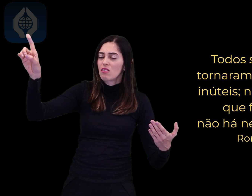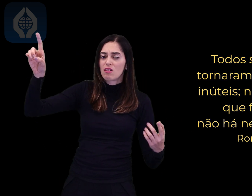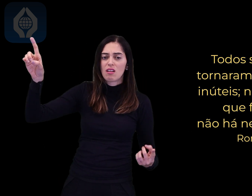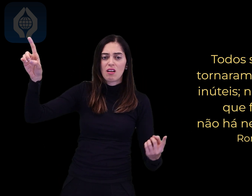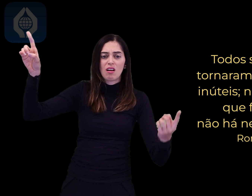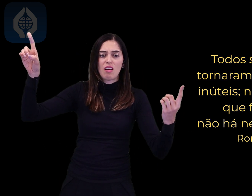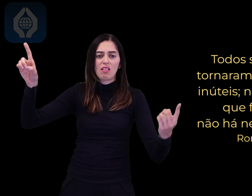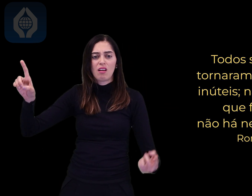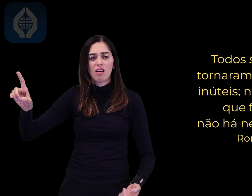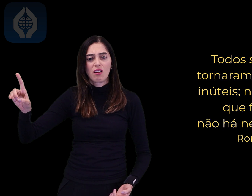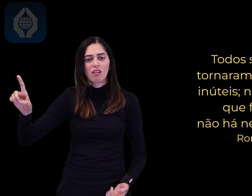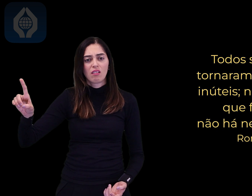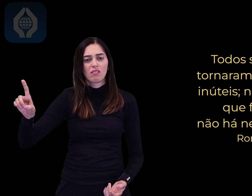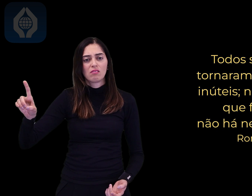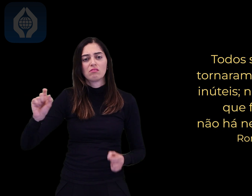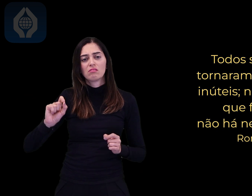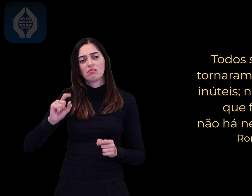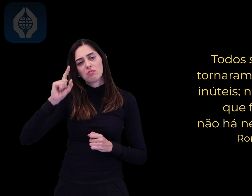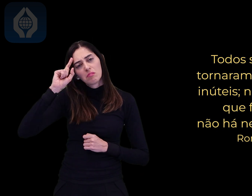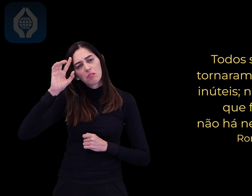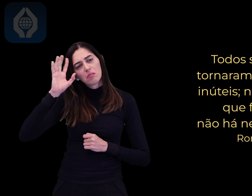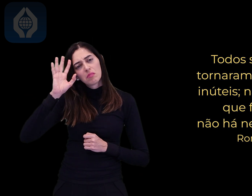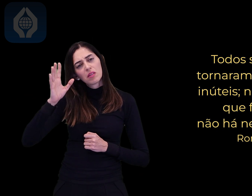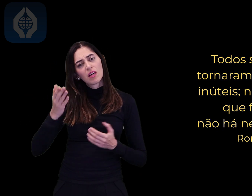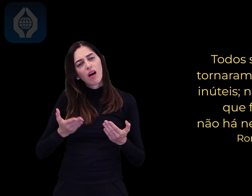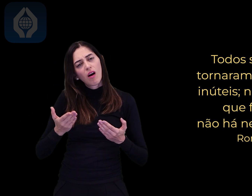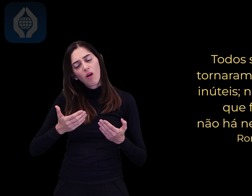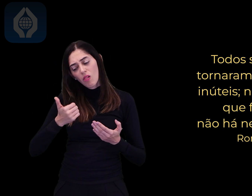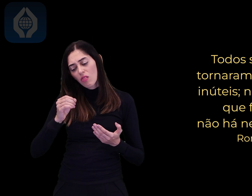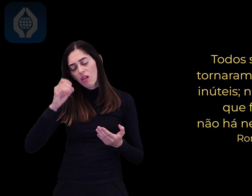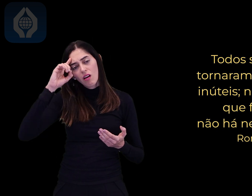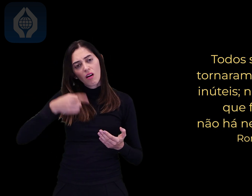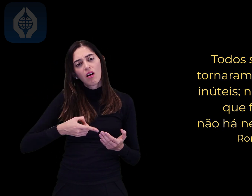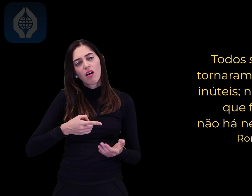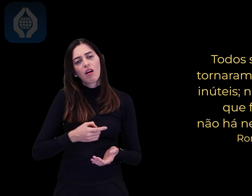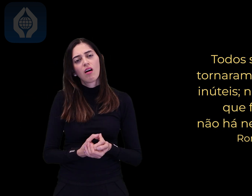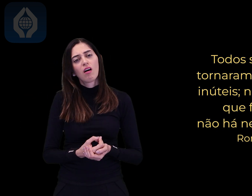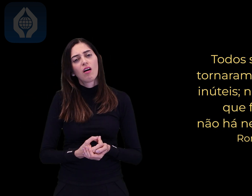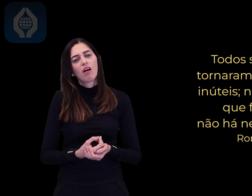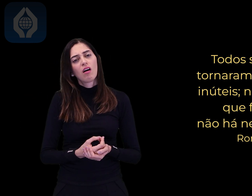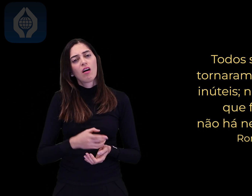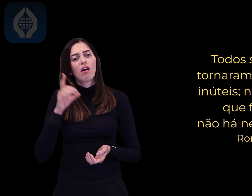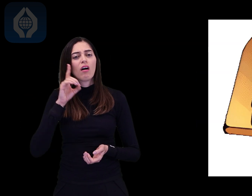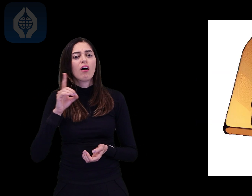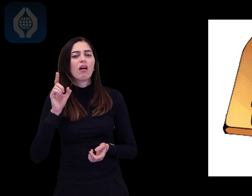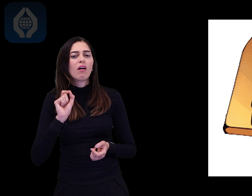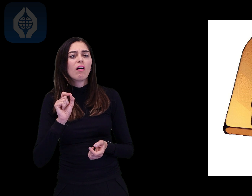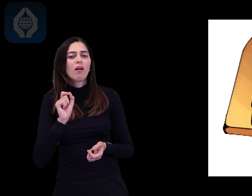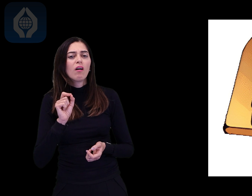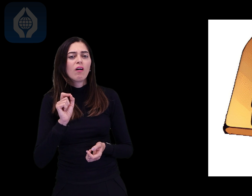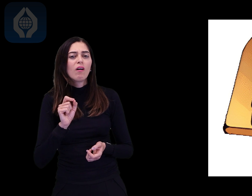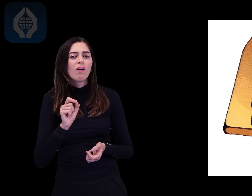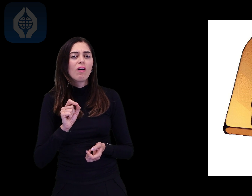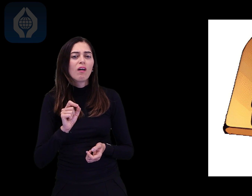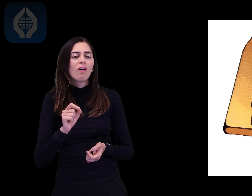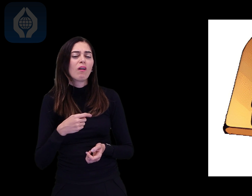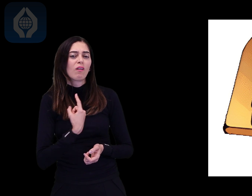lago de fogo. O que você pensa agora sobre os 10 mandamentos? Deus queria que Israel e nós soubéssemos que somos